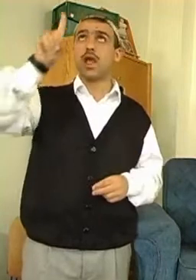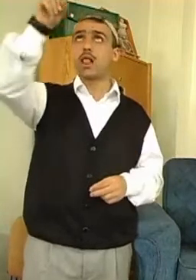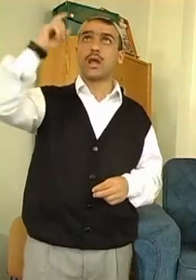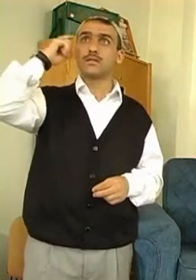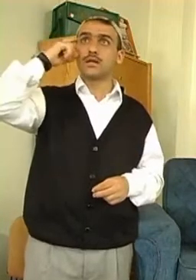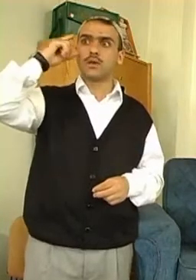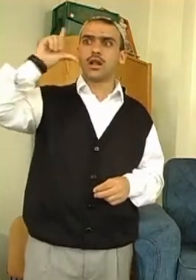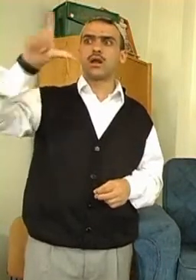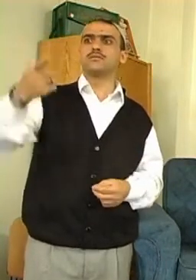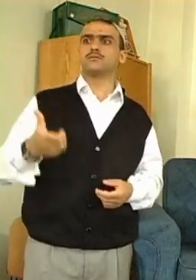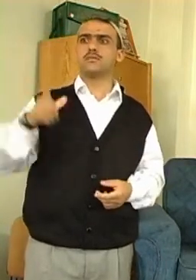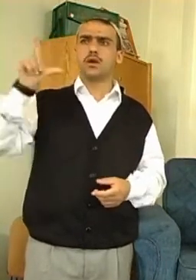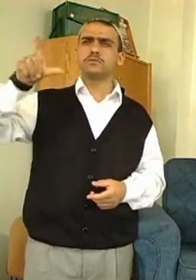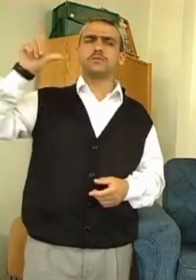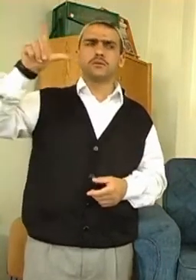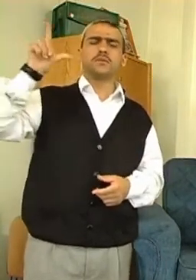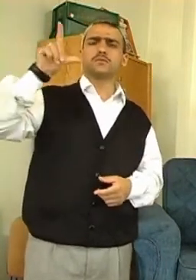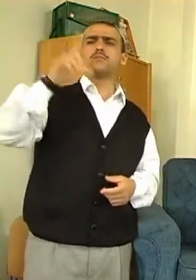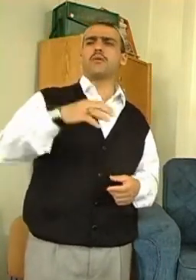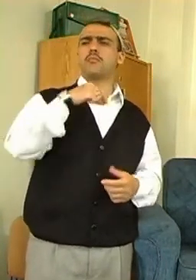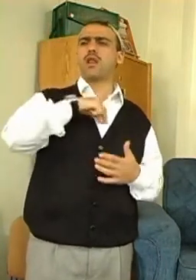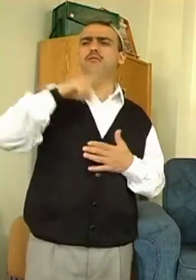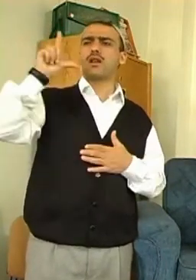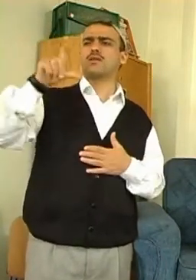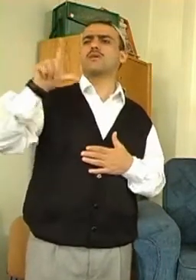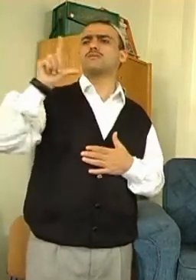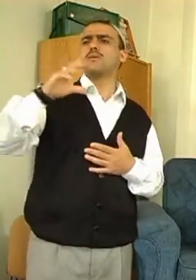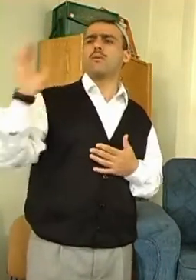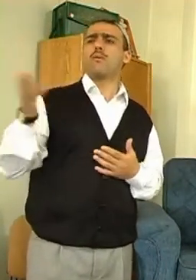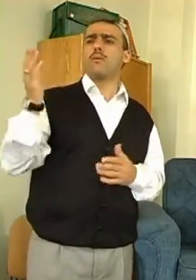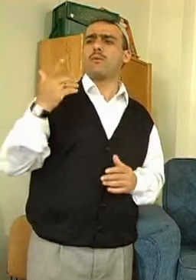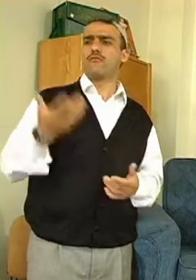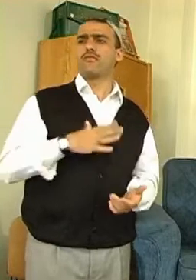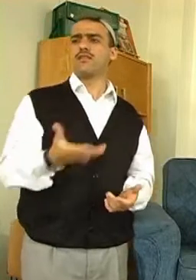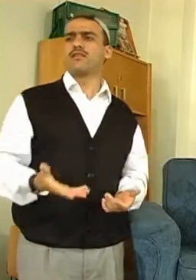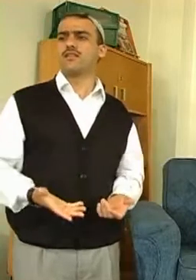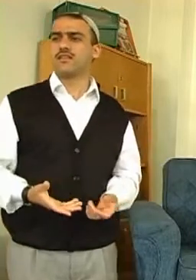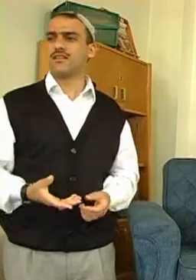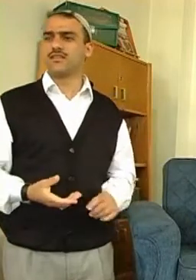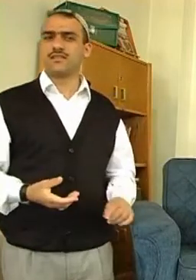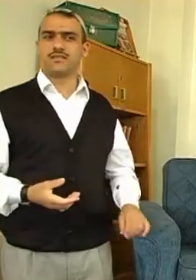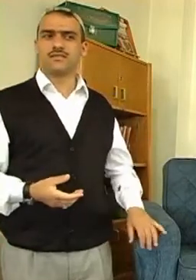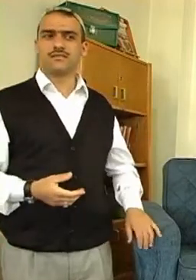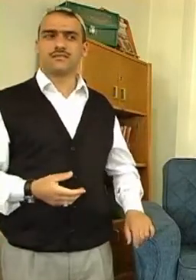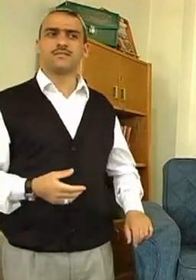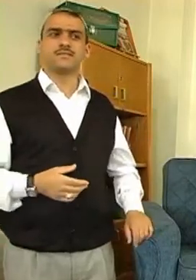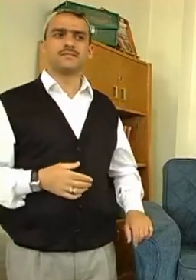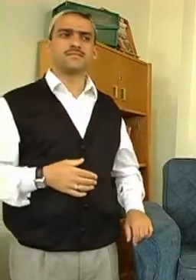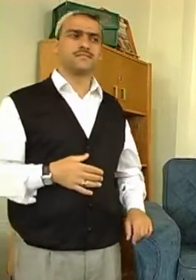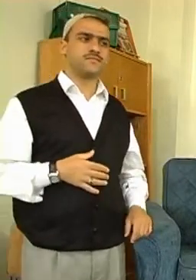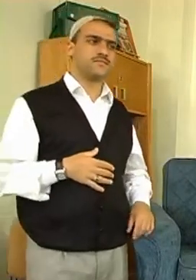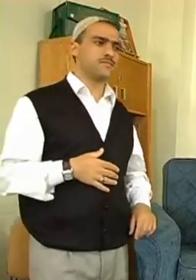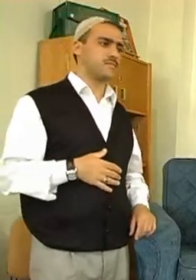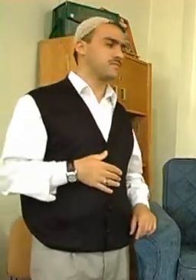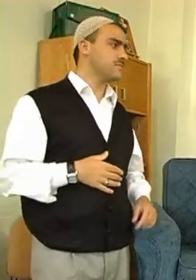İşte ihtiyaçtan, şimdi bu ihtiyaçlar var ya, şimdi bizim bütün ihtiyaçlarımız, işte az